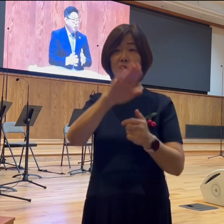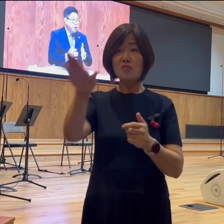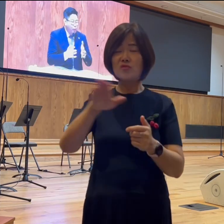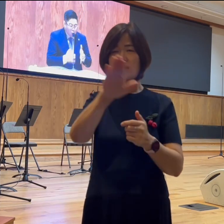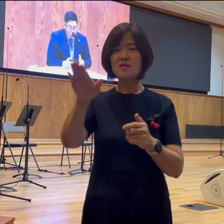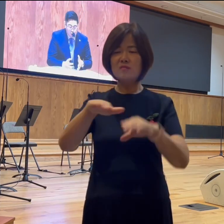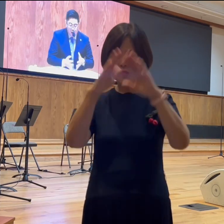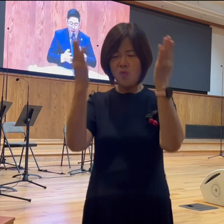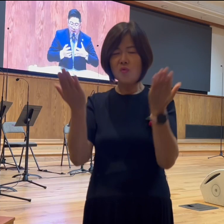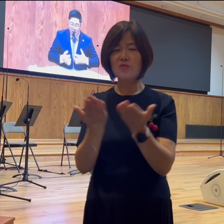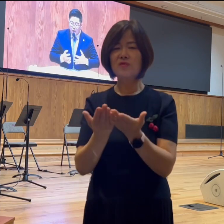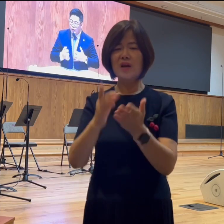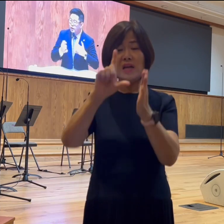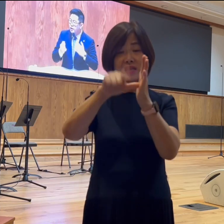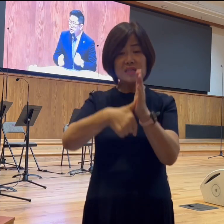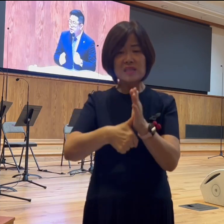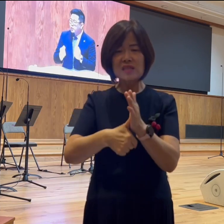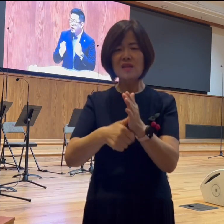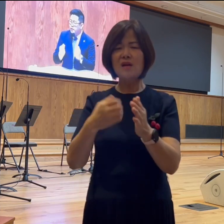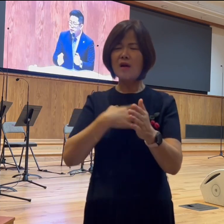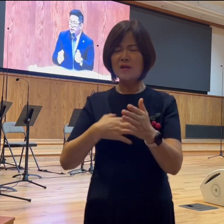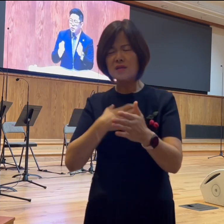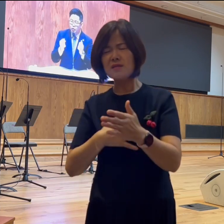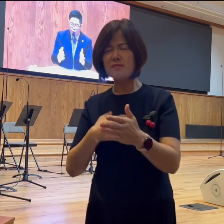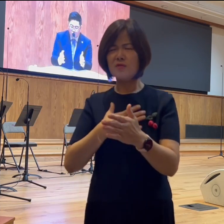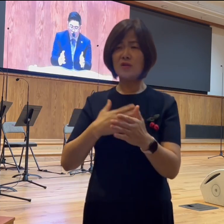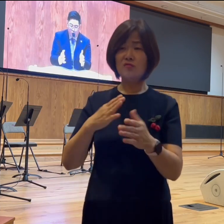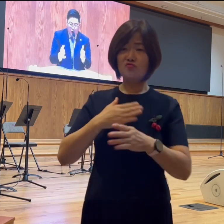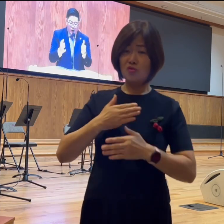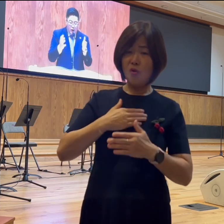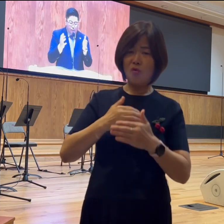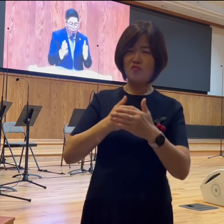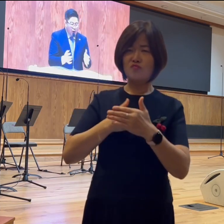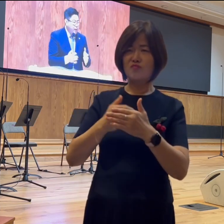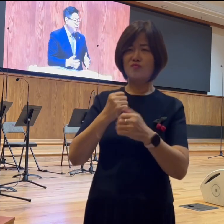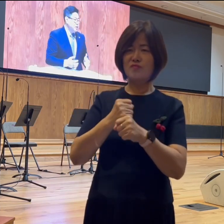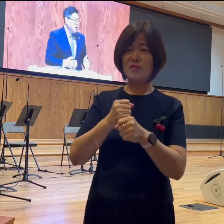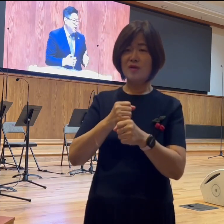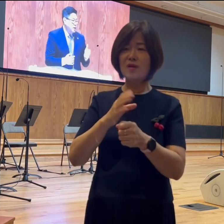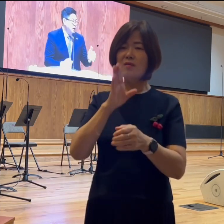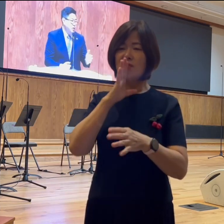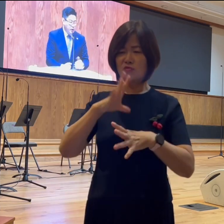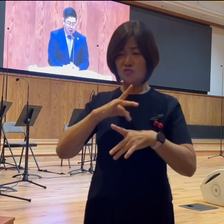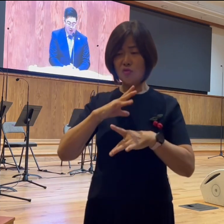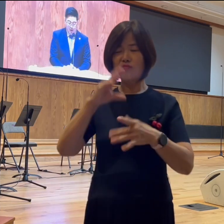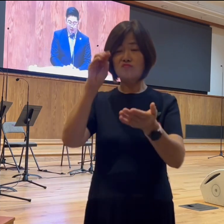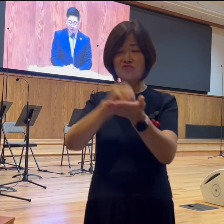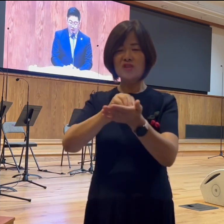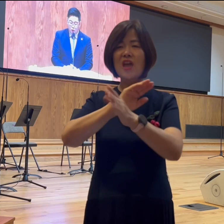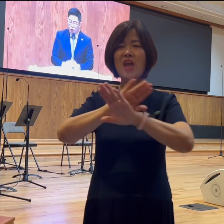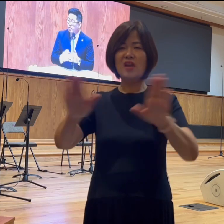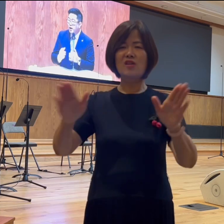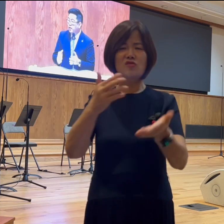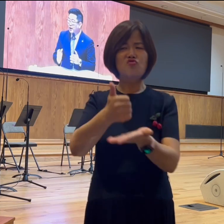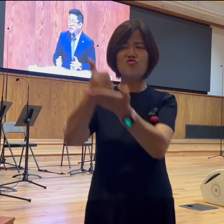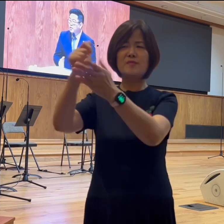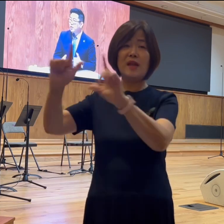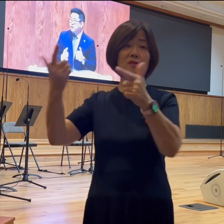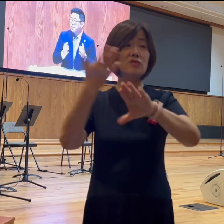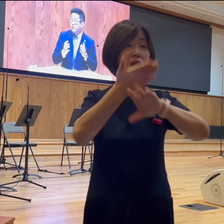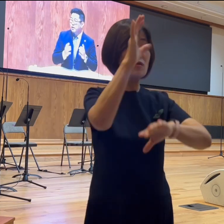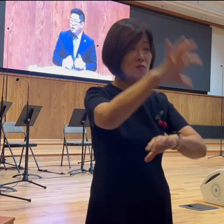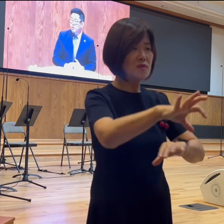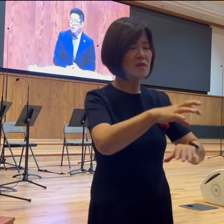우리 모두가 시달리고 있는 근심과 스트레스, 두려움과 이 불안의 문제에 대한 해결을 주님이 아닌 다른